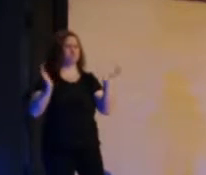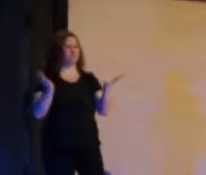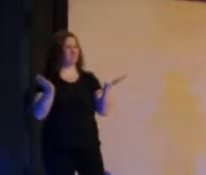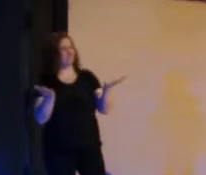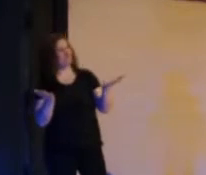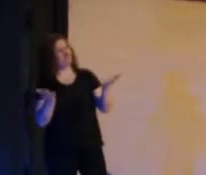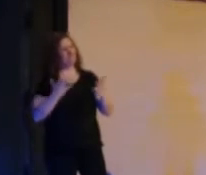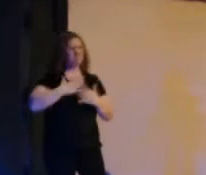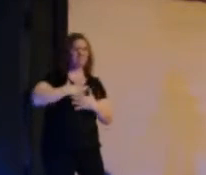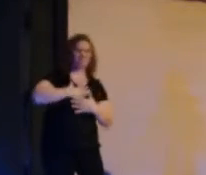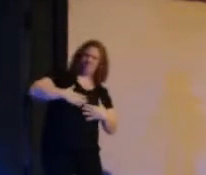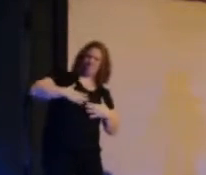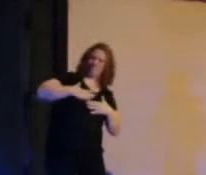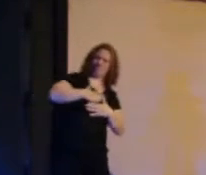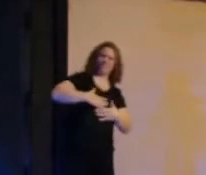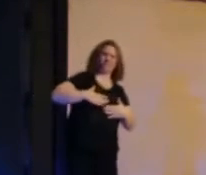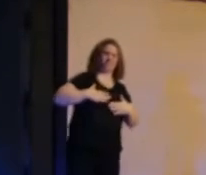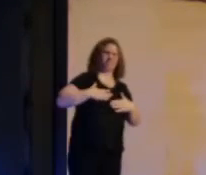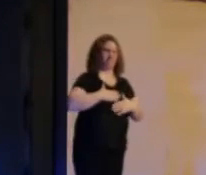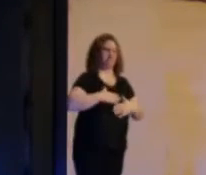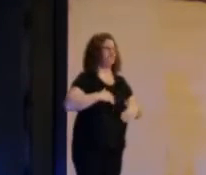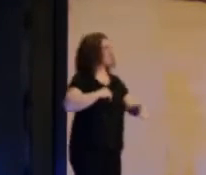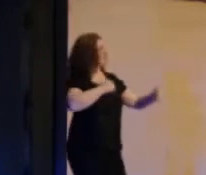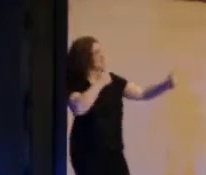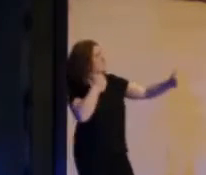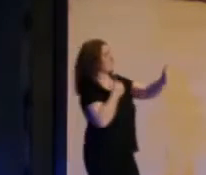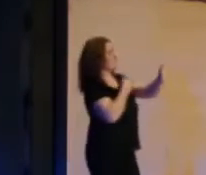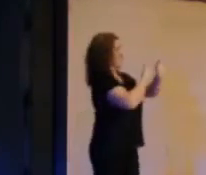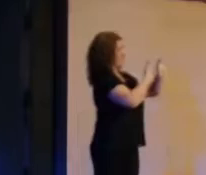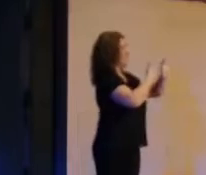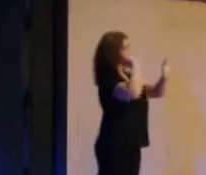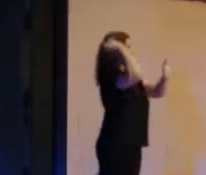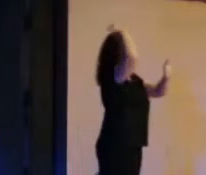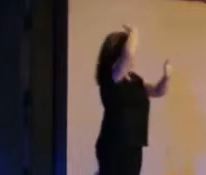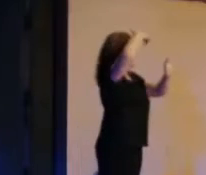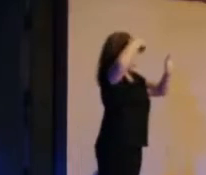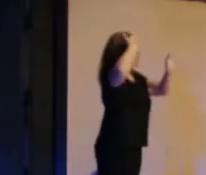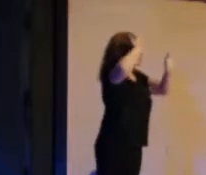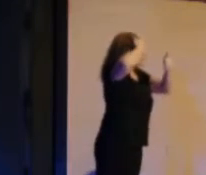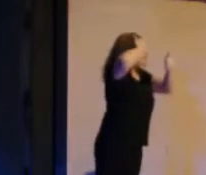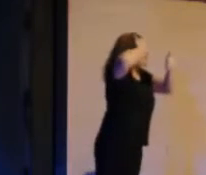Un beso envuelto en una túnica blanca, el velo opaco de lo real.